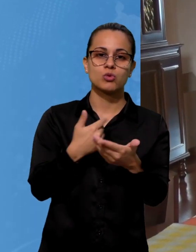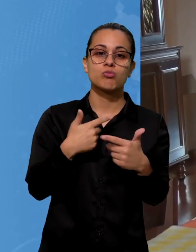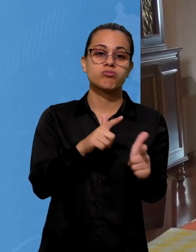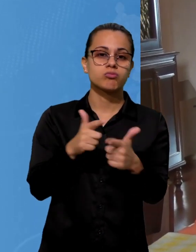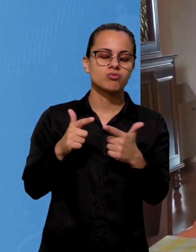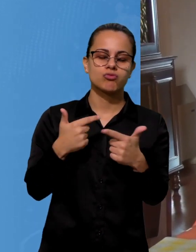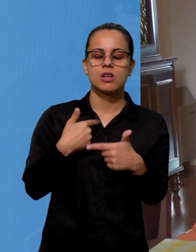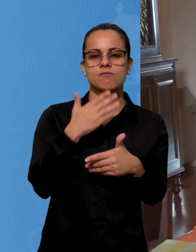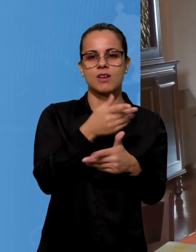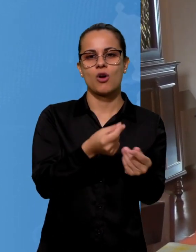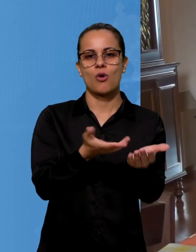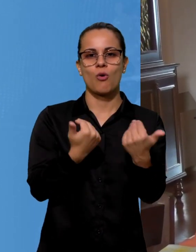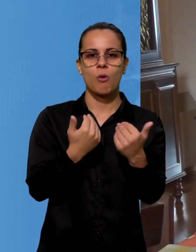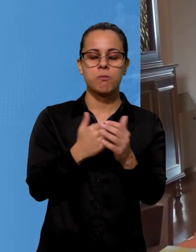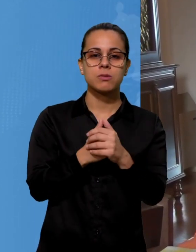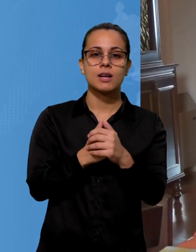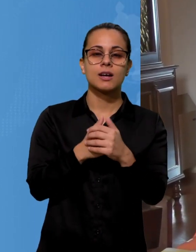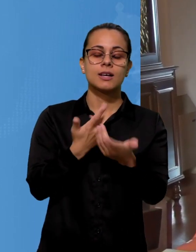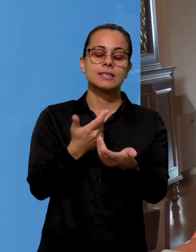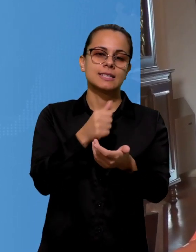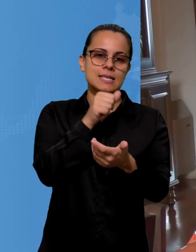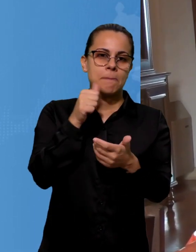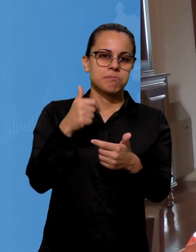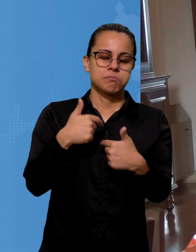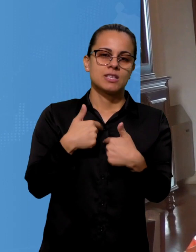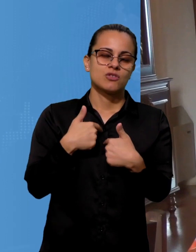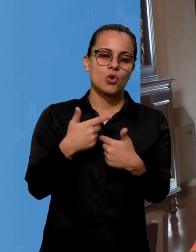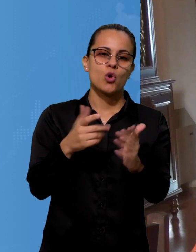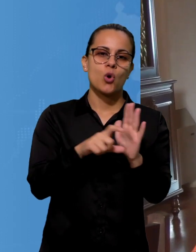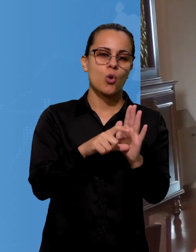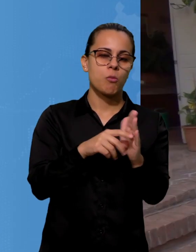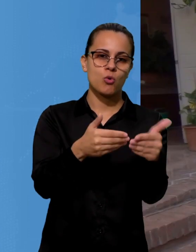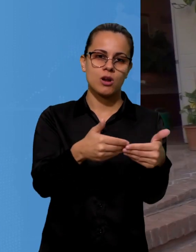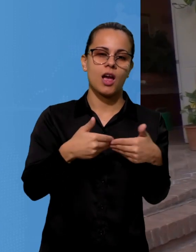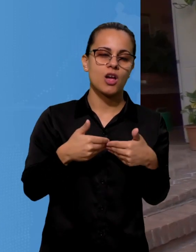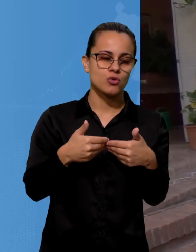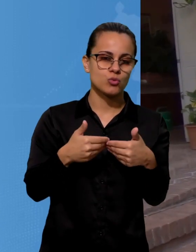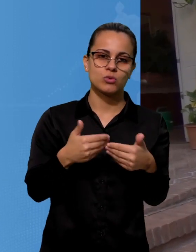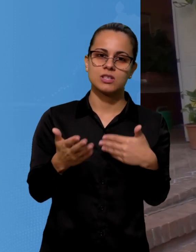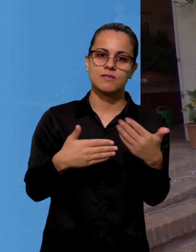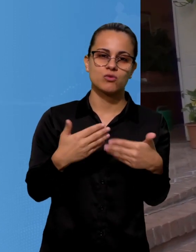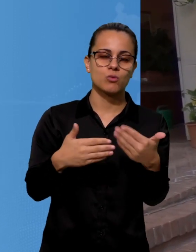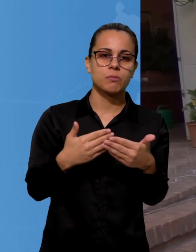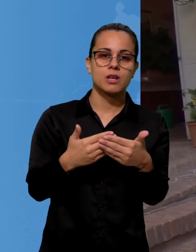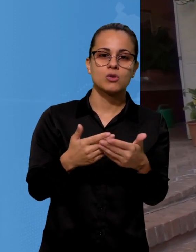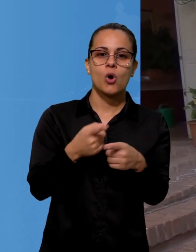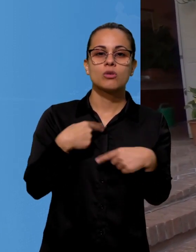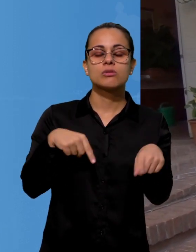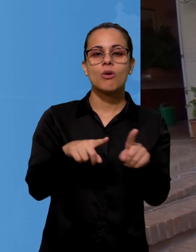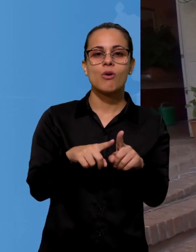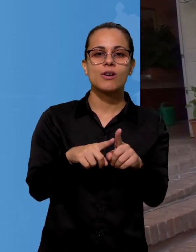lo compriamo. Quindi abbiamo proprio bisogno che il Comune sia attivo al più presto. Noi questa